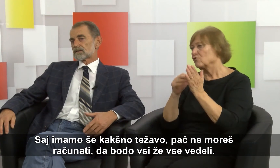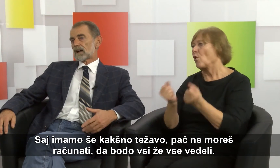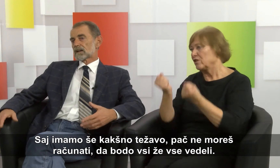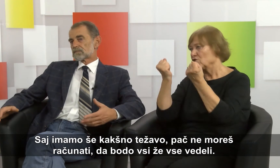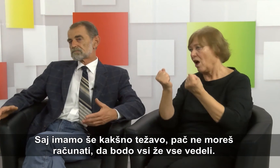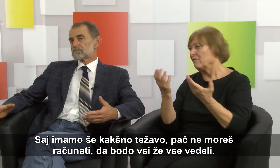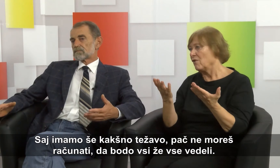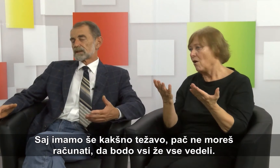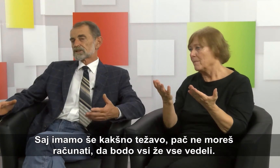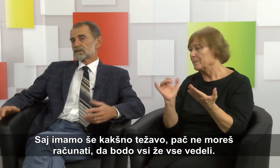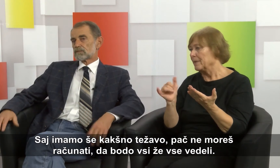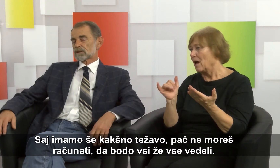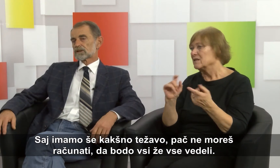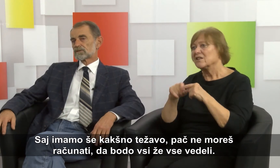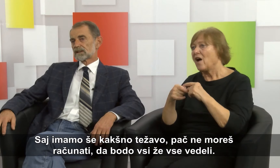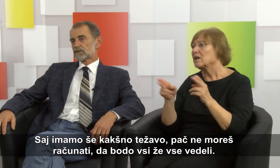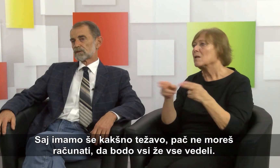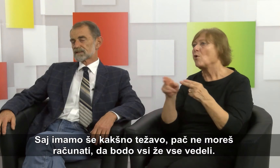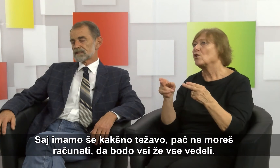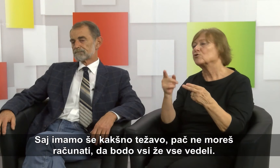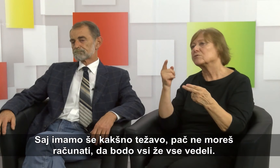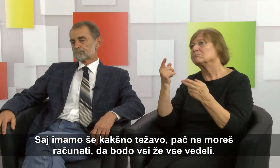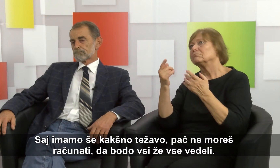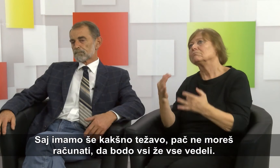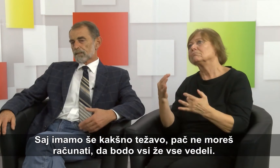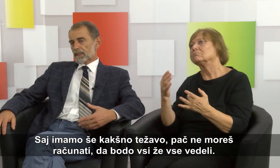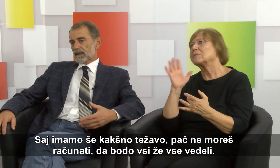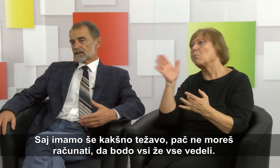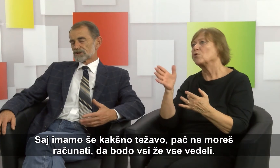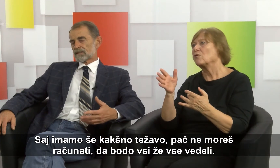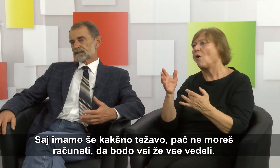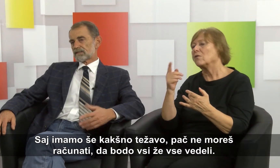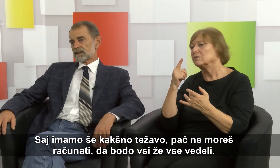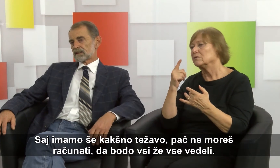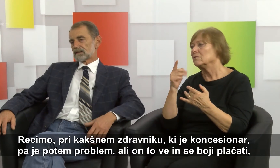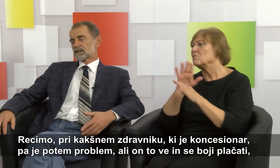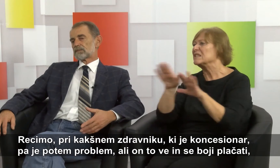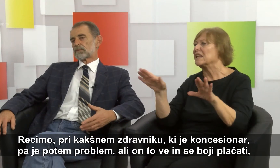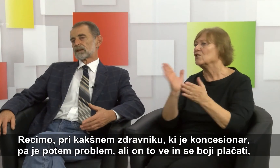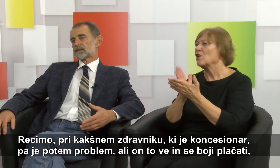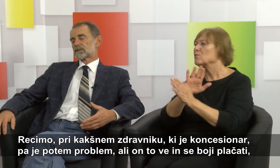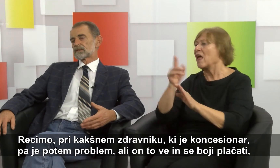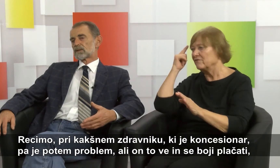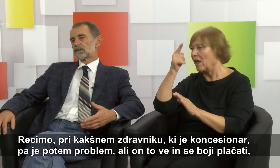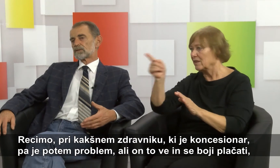stvar pač ne moreš računati, da bodo vsi že vse vedeli, recimo pri kakšnem zdravniku, ki